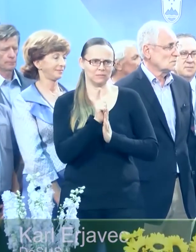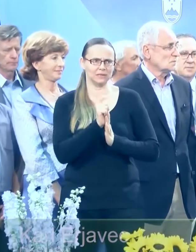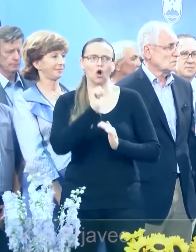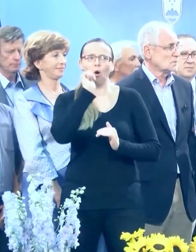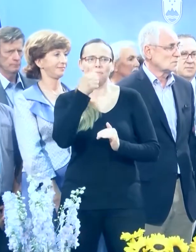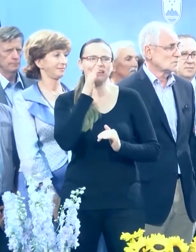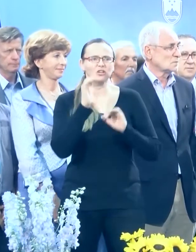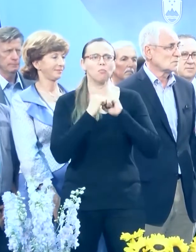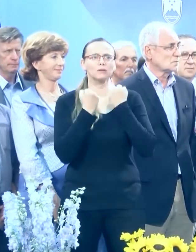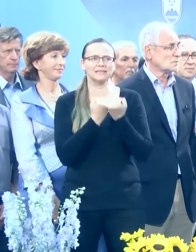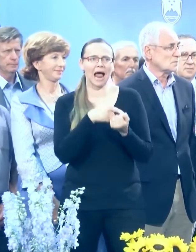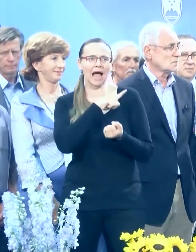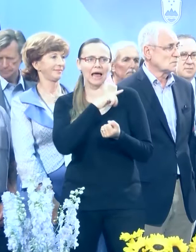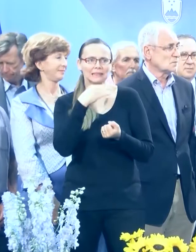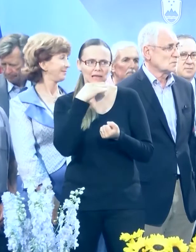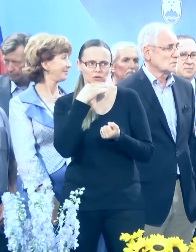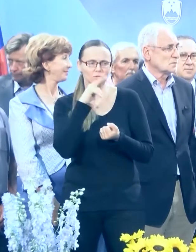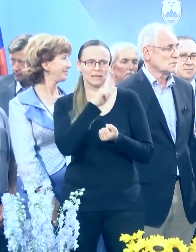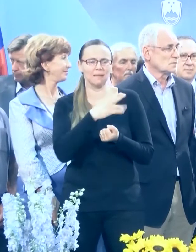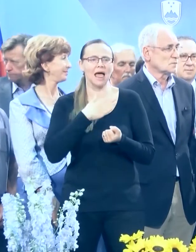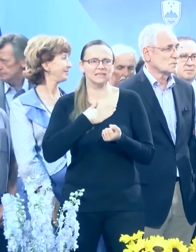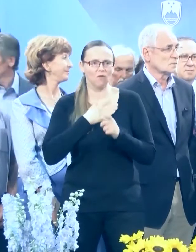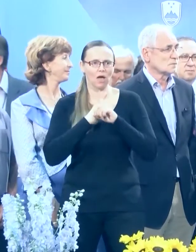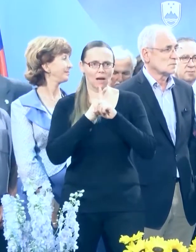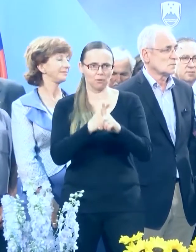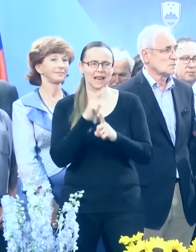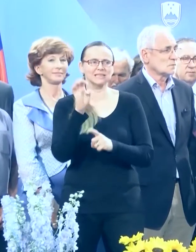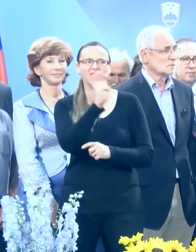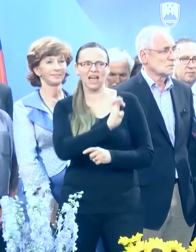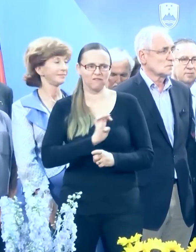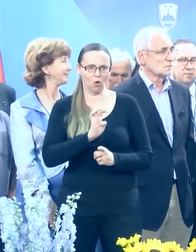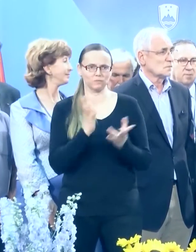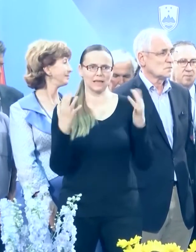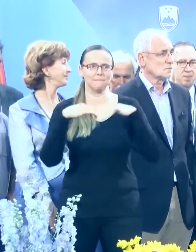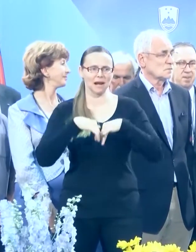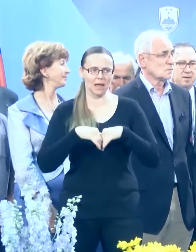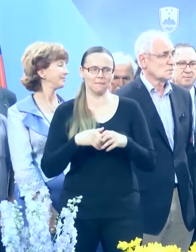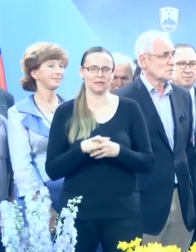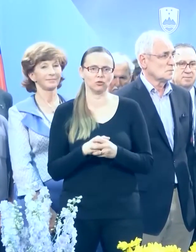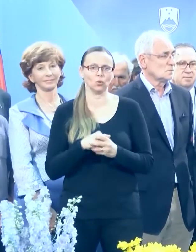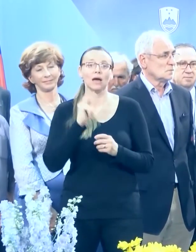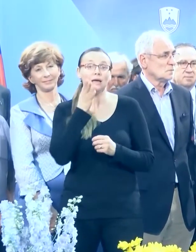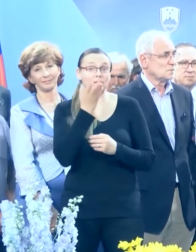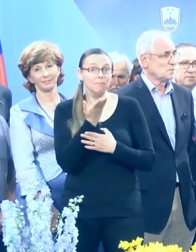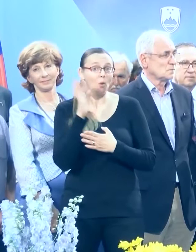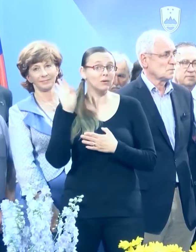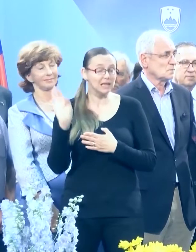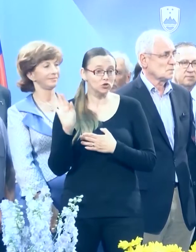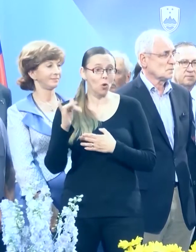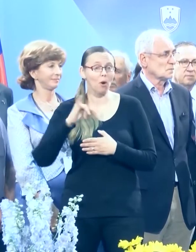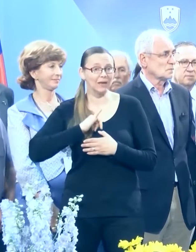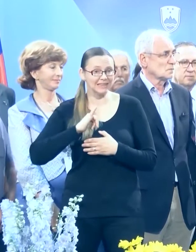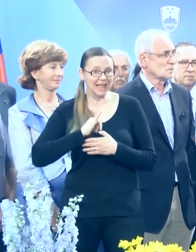bo stranka Desus imela svojega poslanca v Evropskem parlamentu, ki bo zastopal